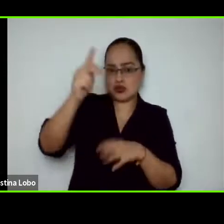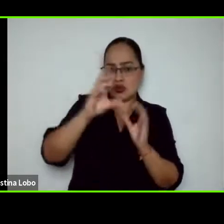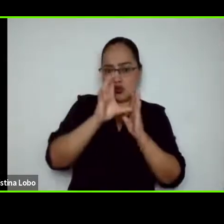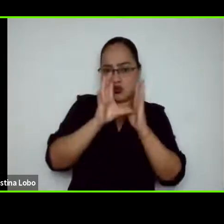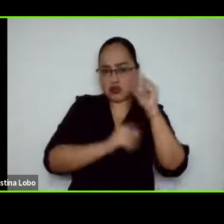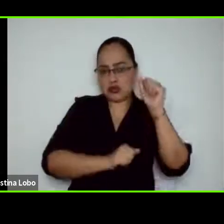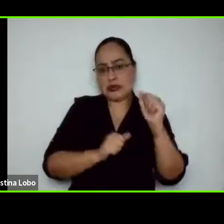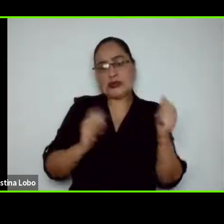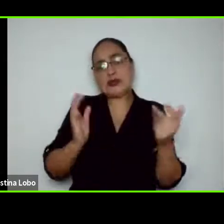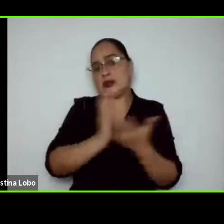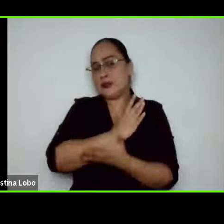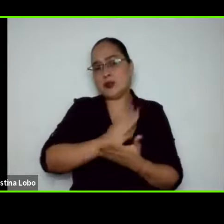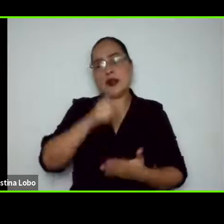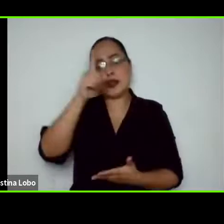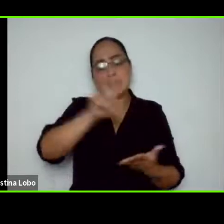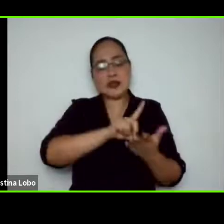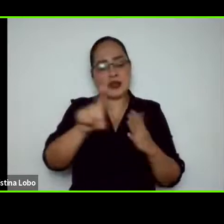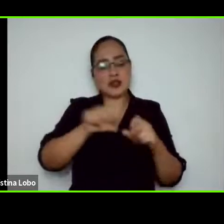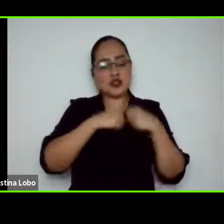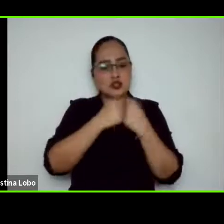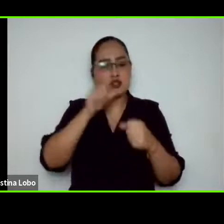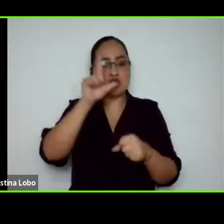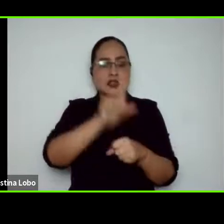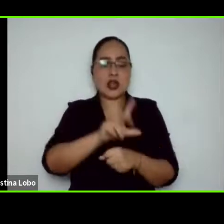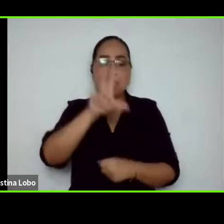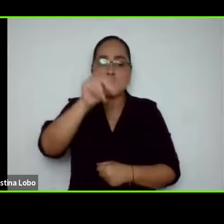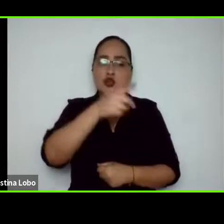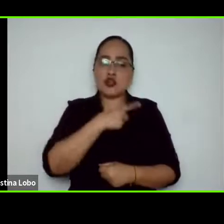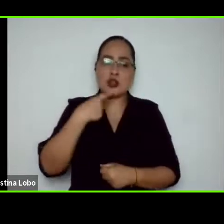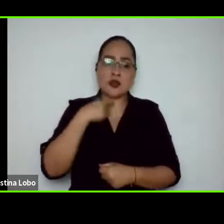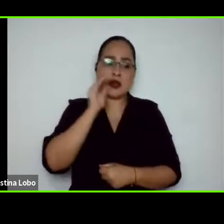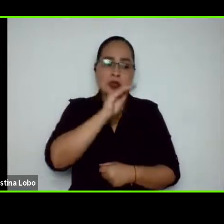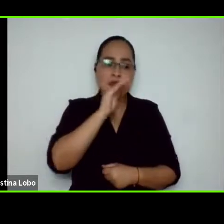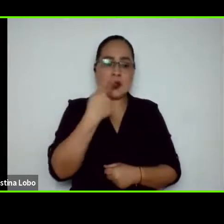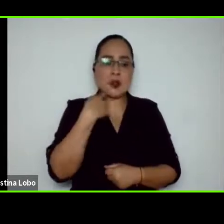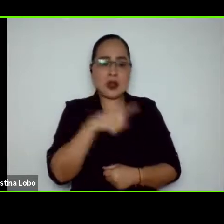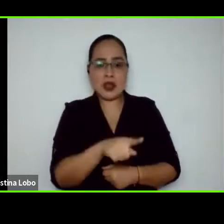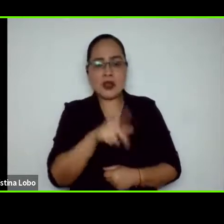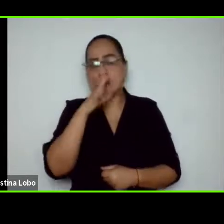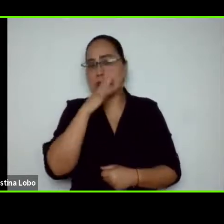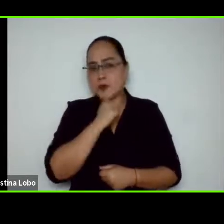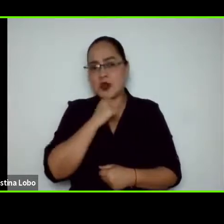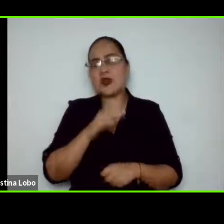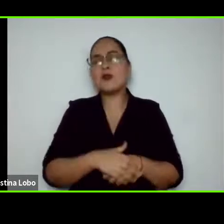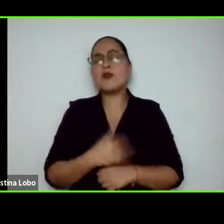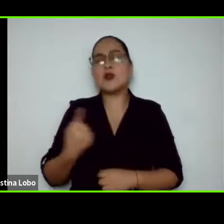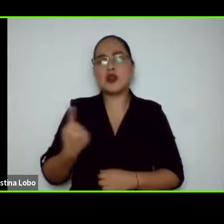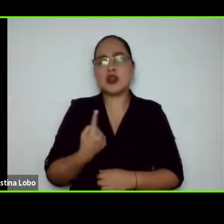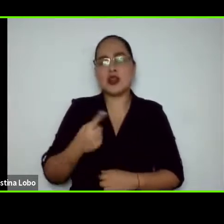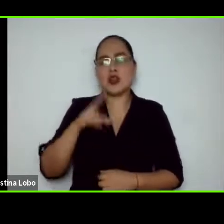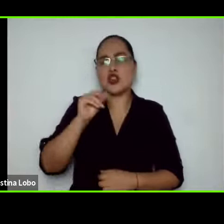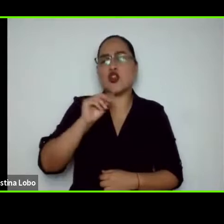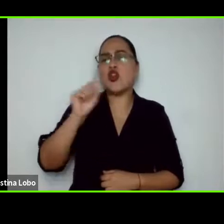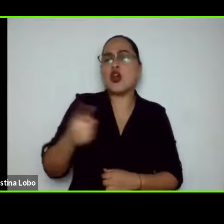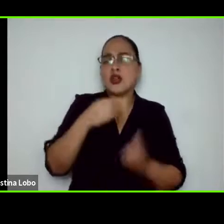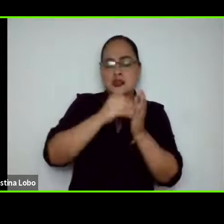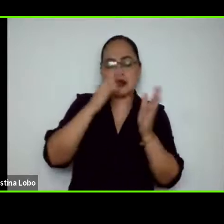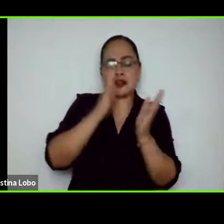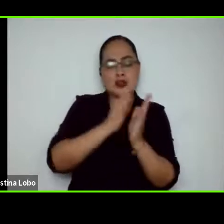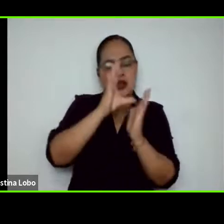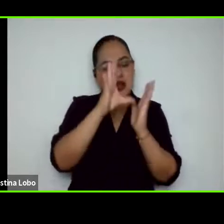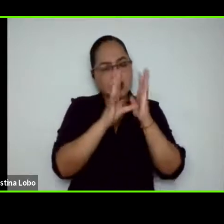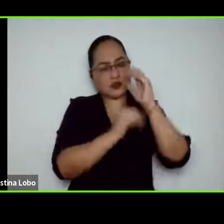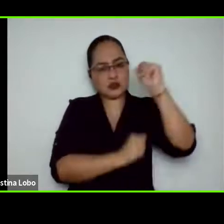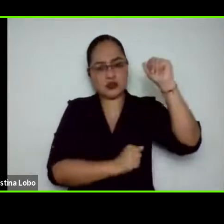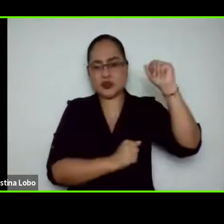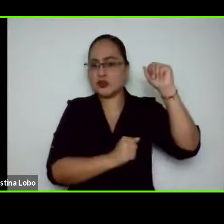dicho que los derechos sociales no son justiciables ante la Suprema Corte norteamericana. ¿Por qué no son justiciables? Porque no son derechos previstos en la Constitución.